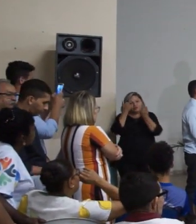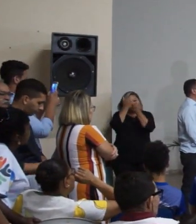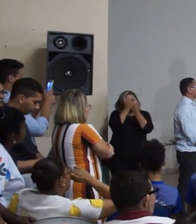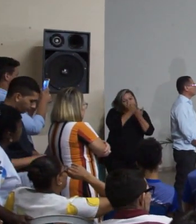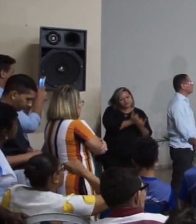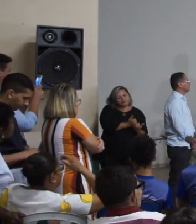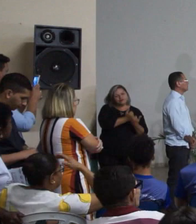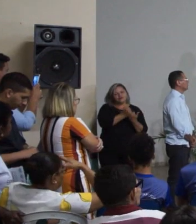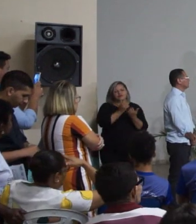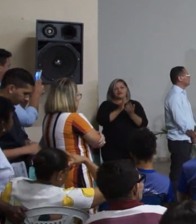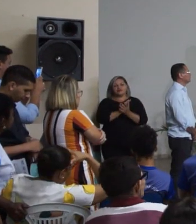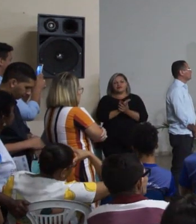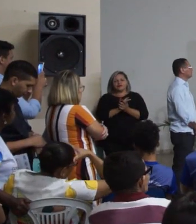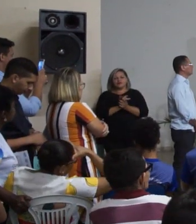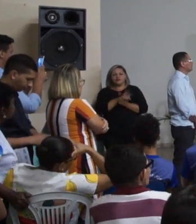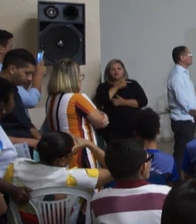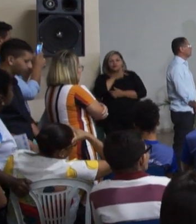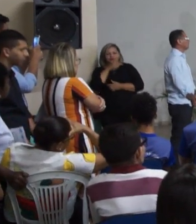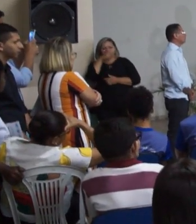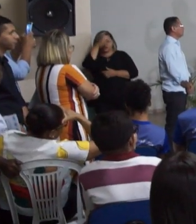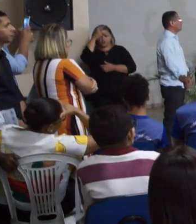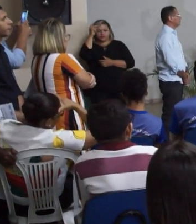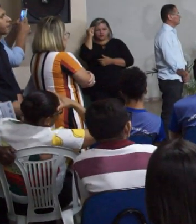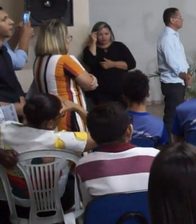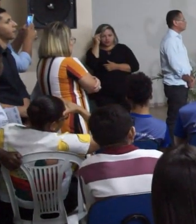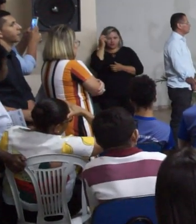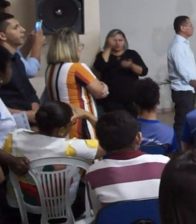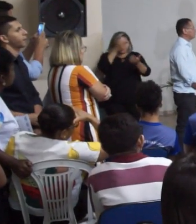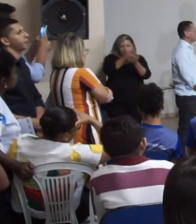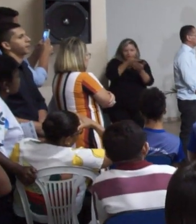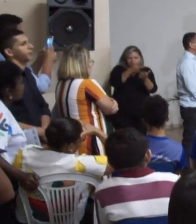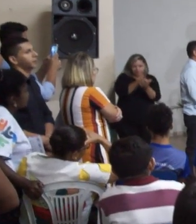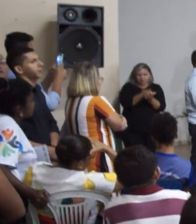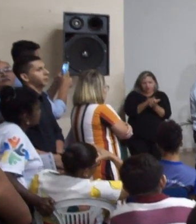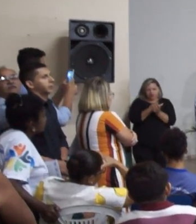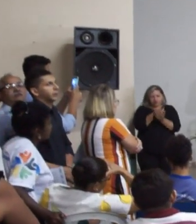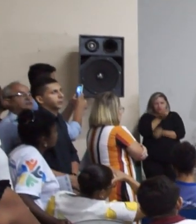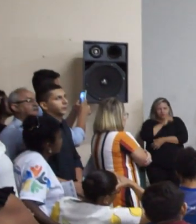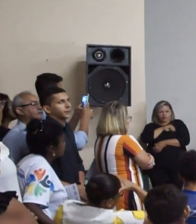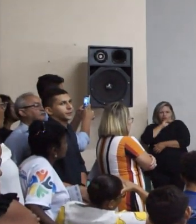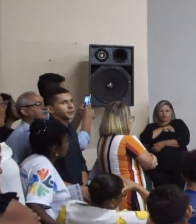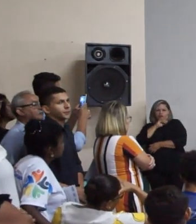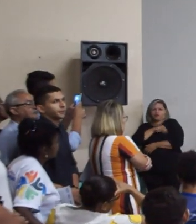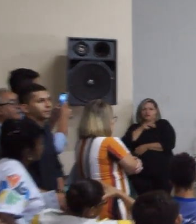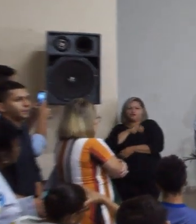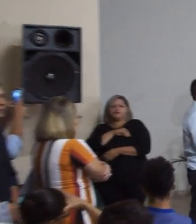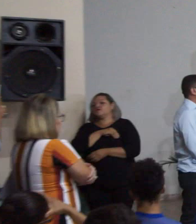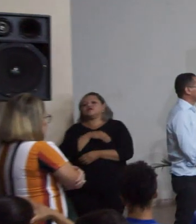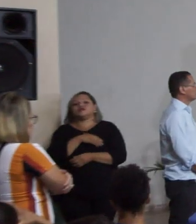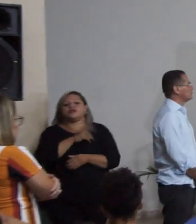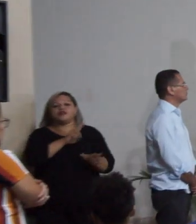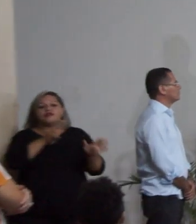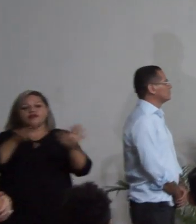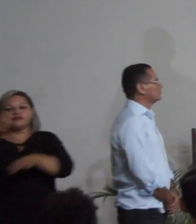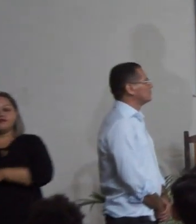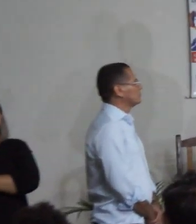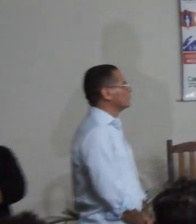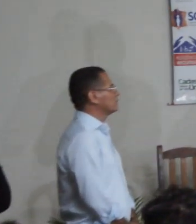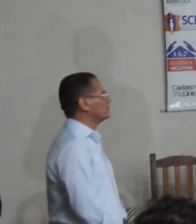somos o único município que já pagou a folha até hoje. E nós pagamos semana passada, na terça-feira semana passada. E hoje eu